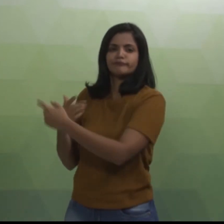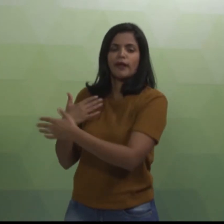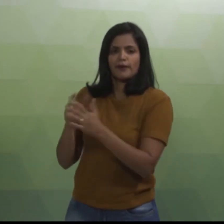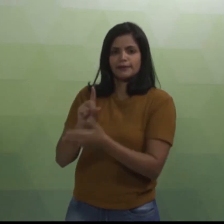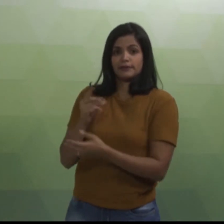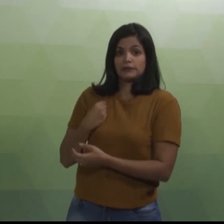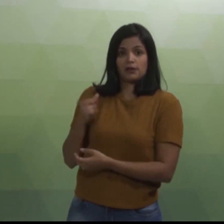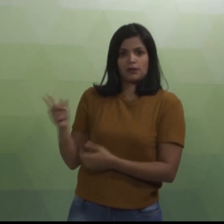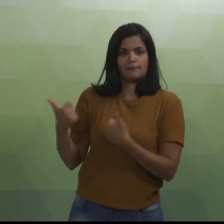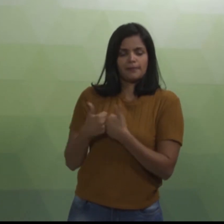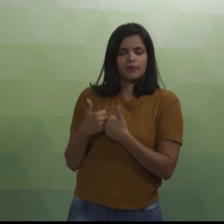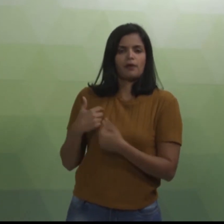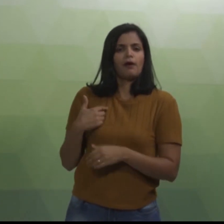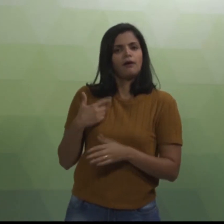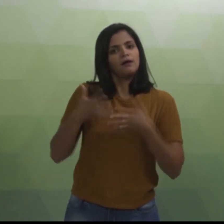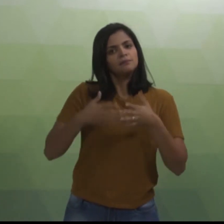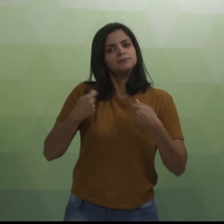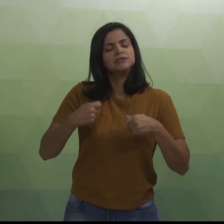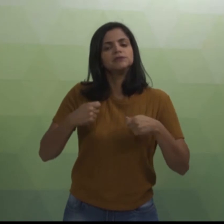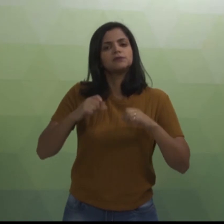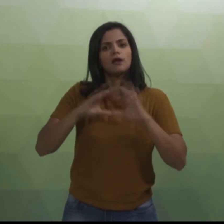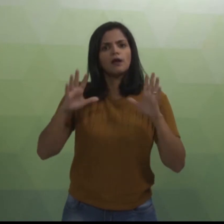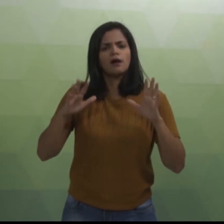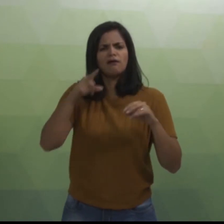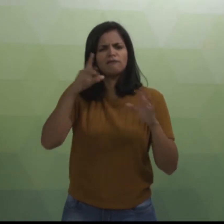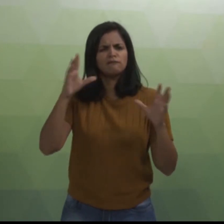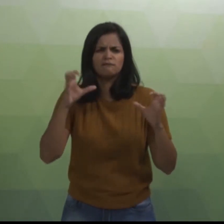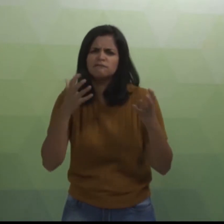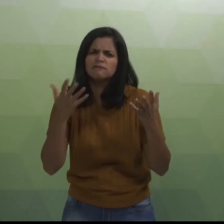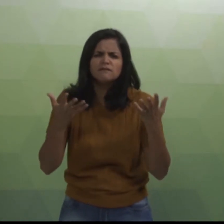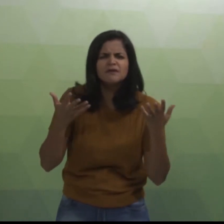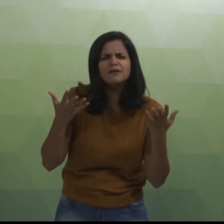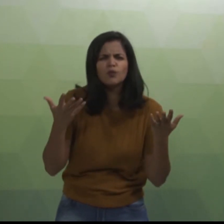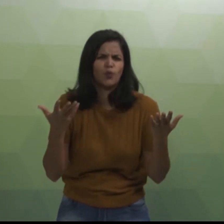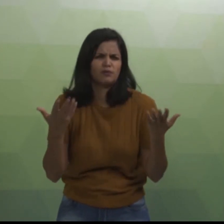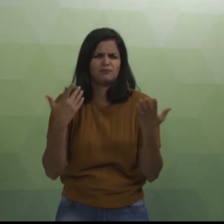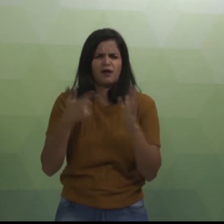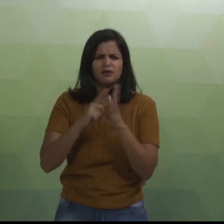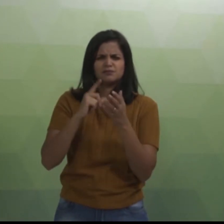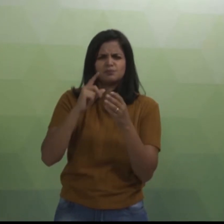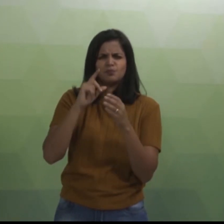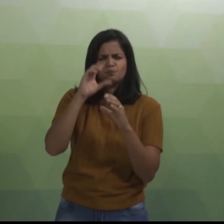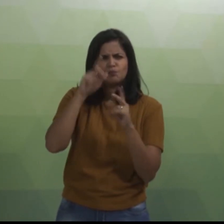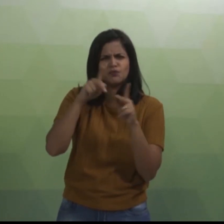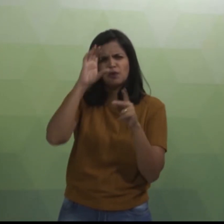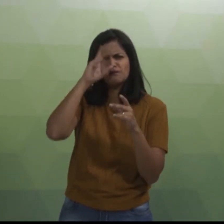A não ser que eu faça isso aqui, ó. Faça esse movimento dele indo para o outro